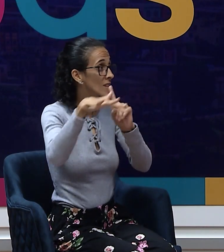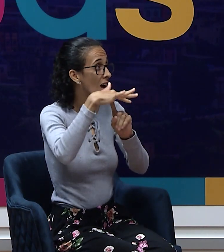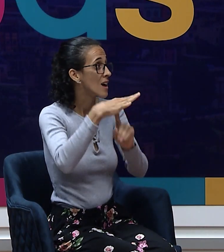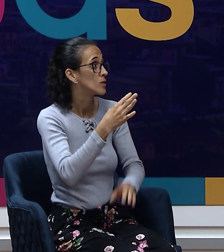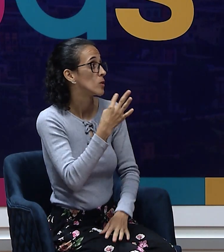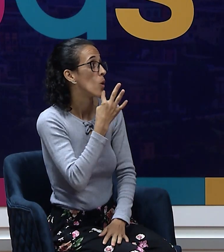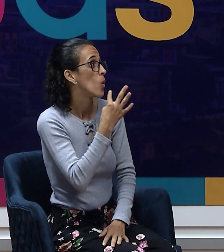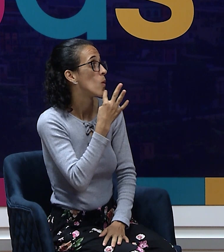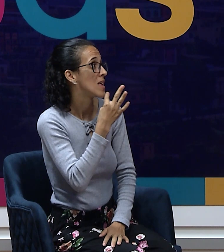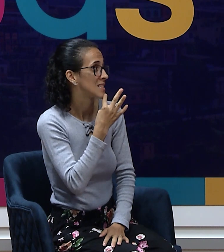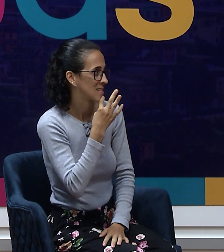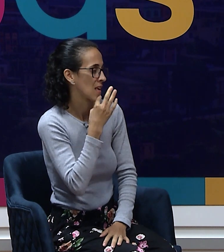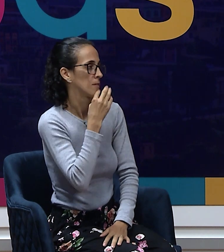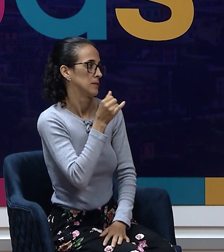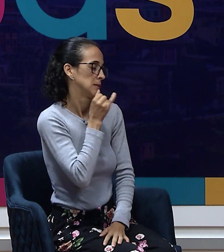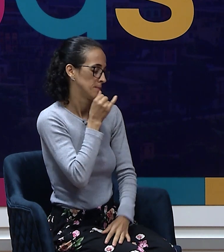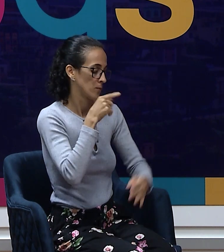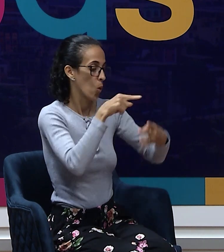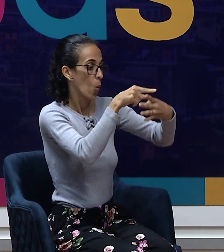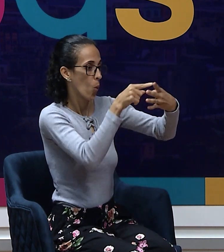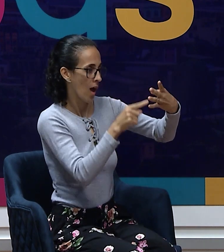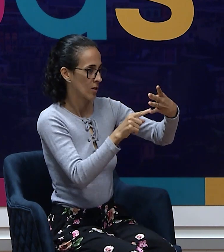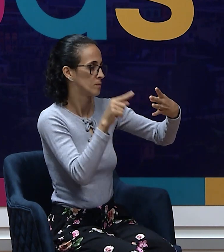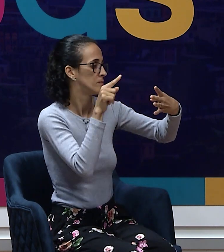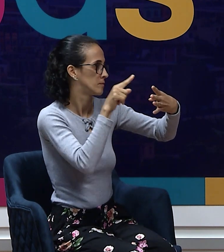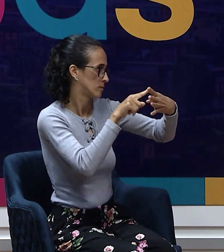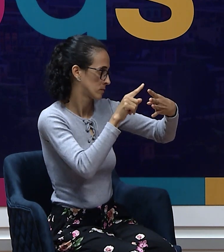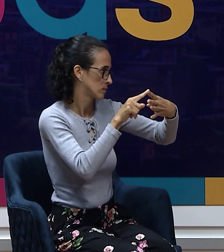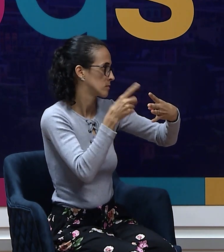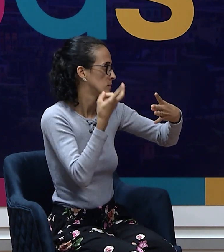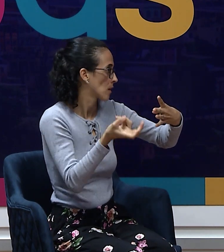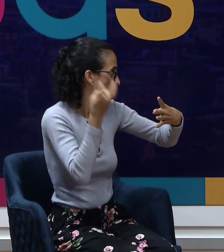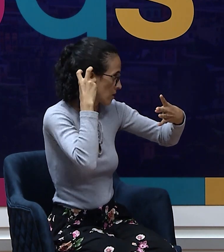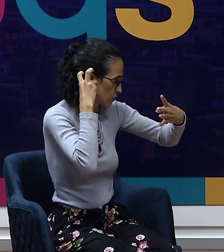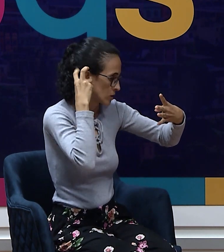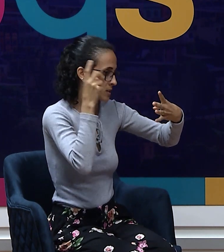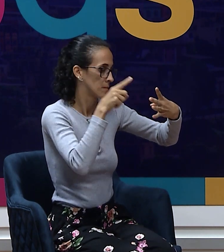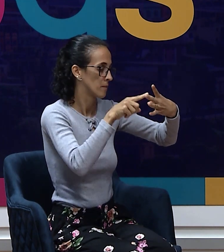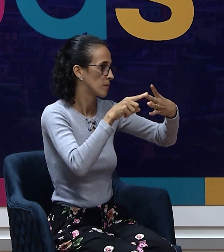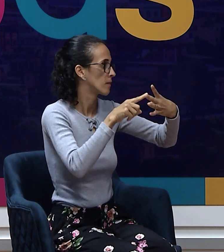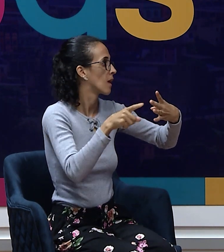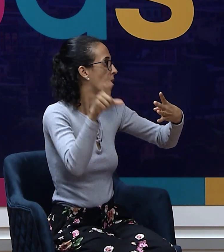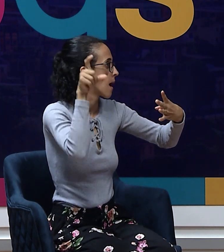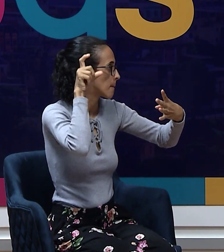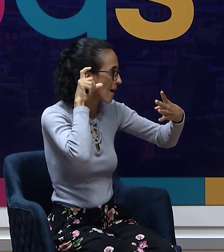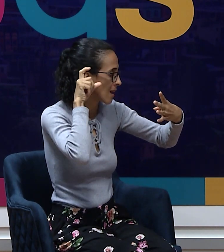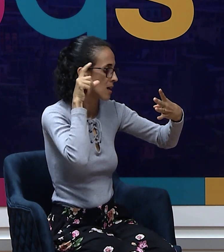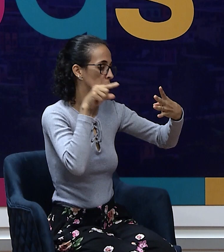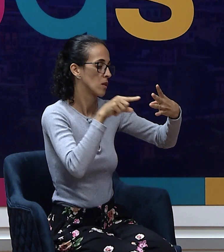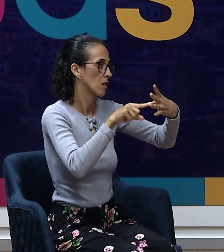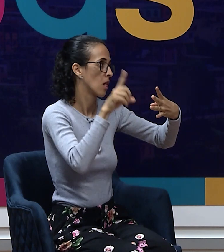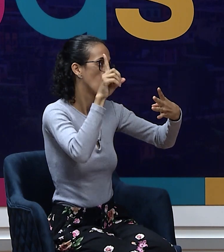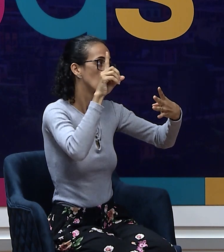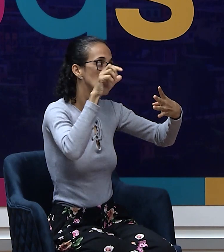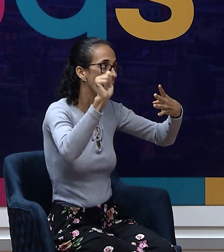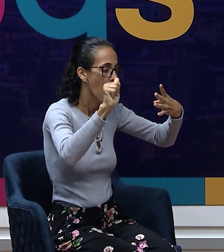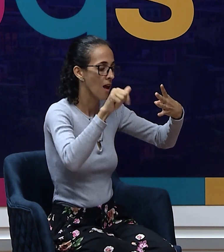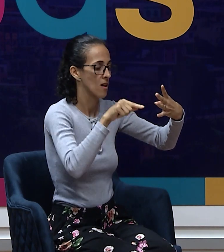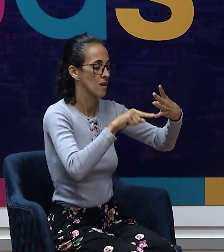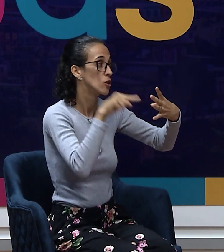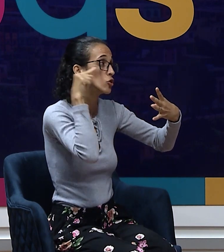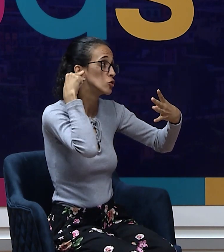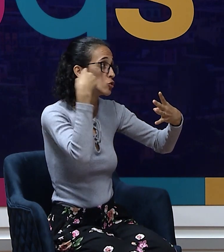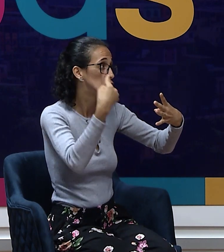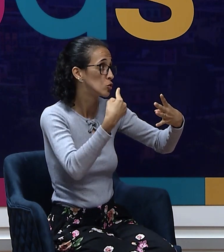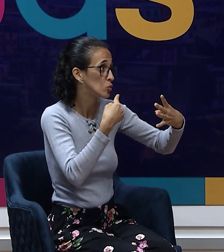Sim, é importante que a sociedade conheça a comunidade surda. Existem surdos que utilizam o